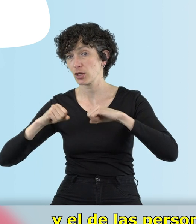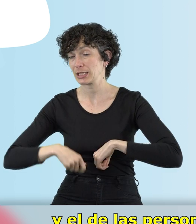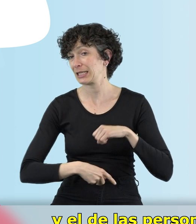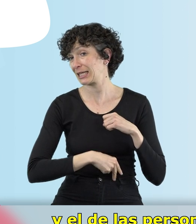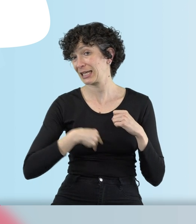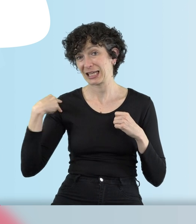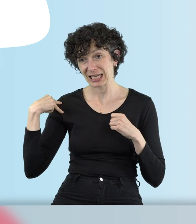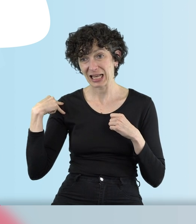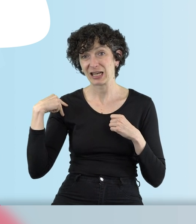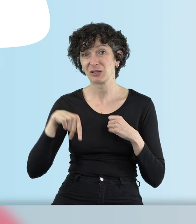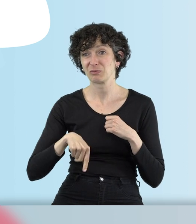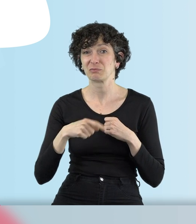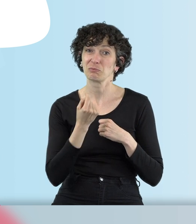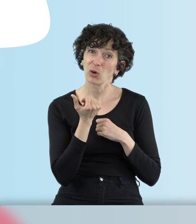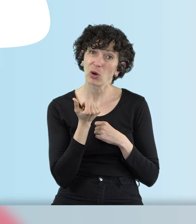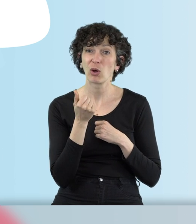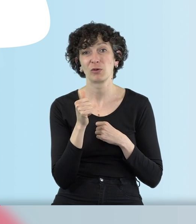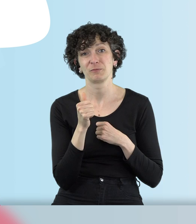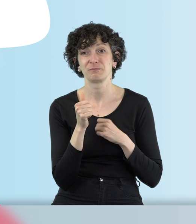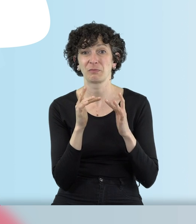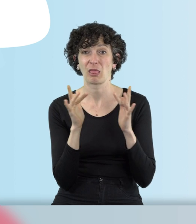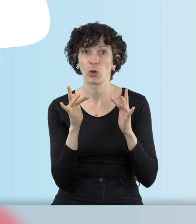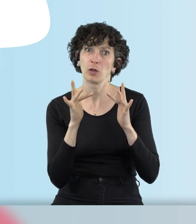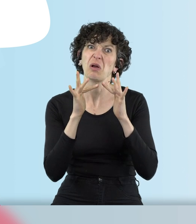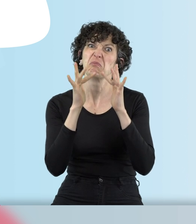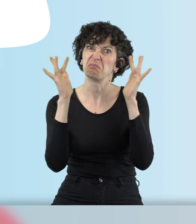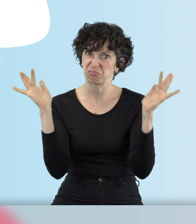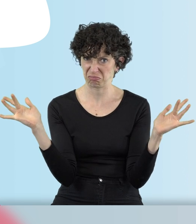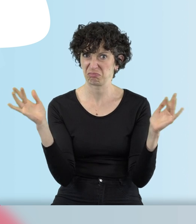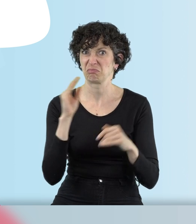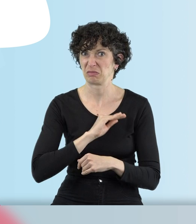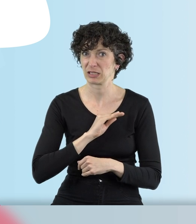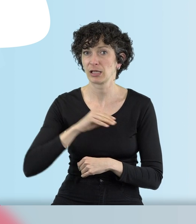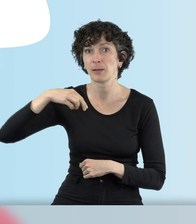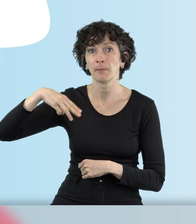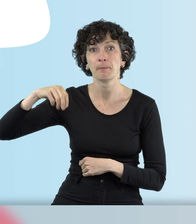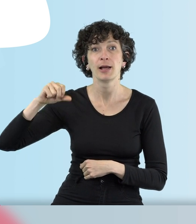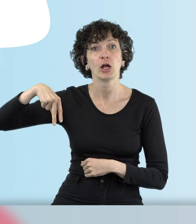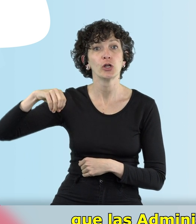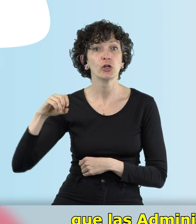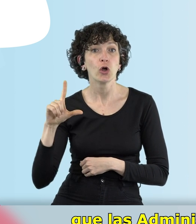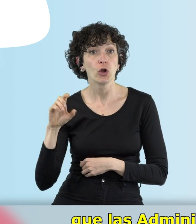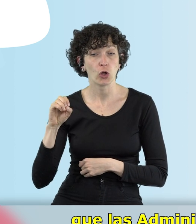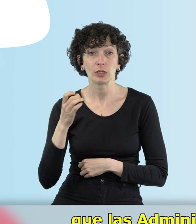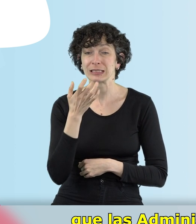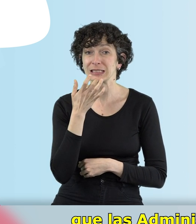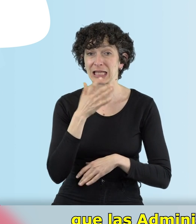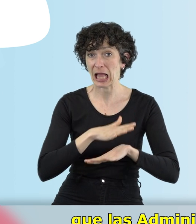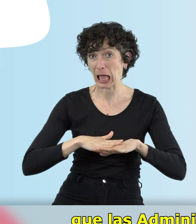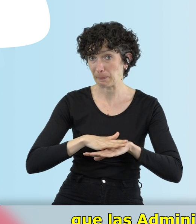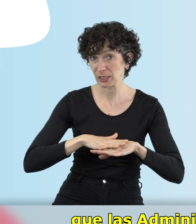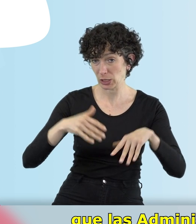mayores en general estamos algo o mucho distanciados. Manolo, ¿puede ser beneficioso que las